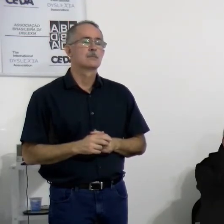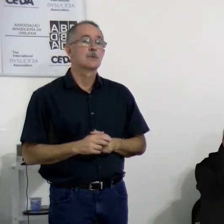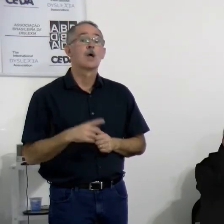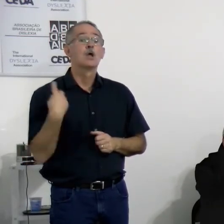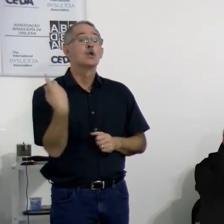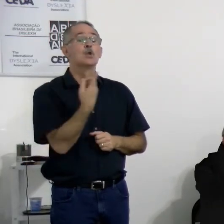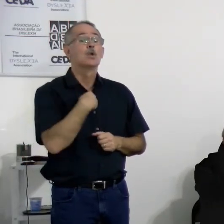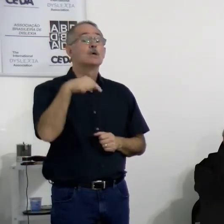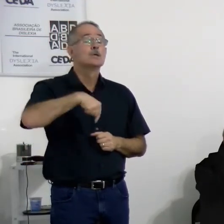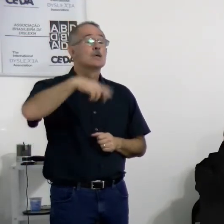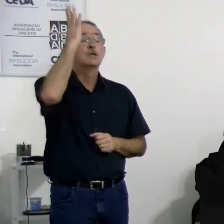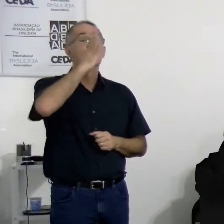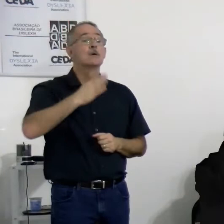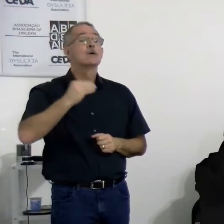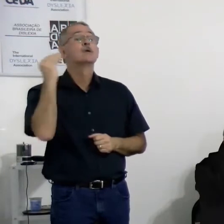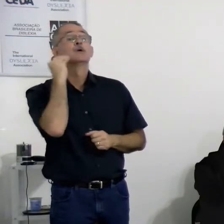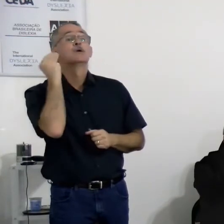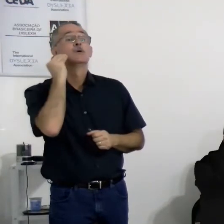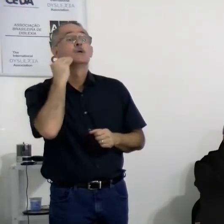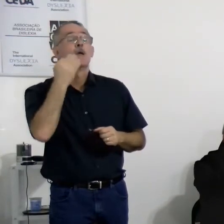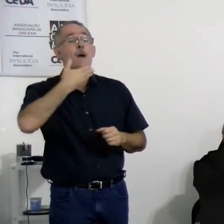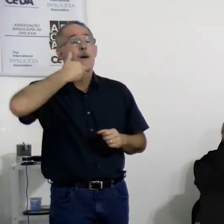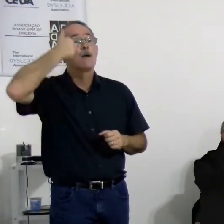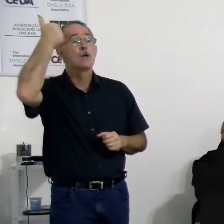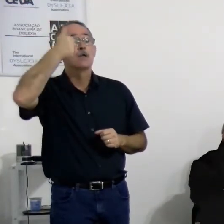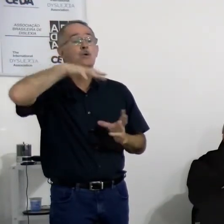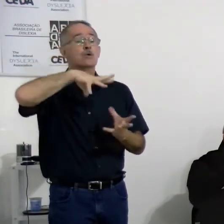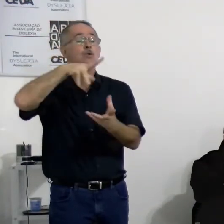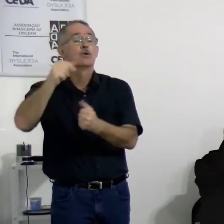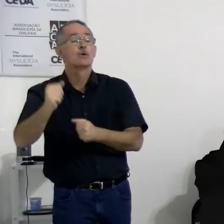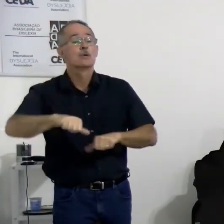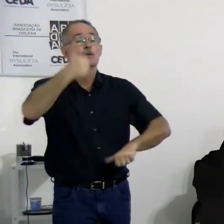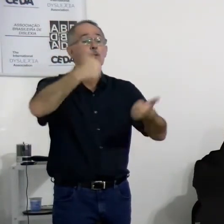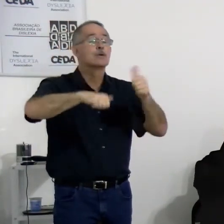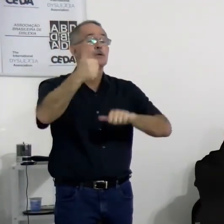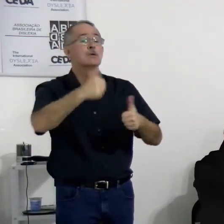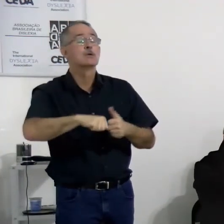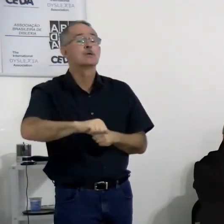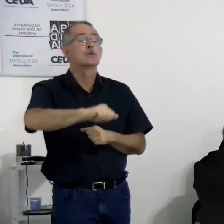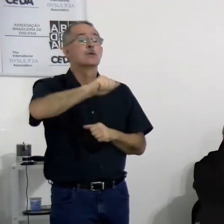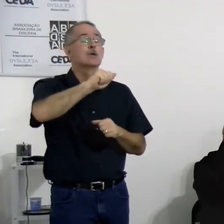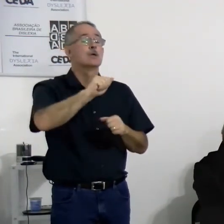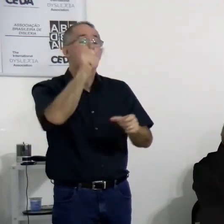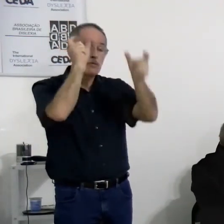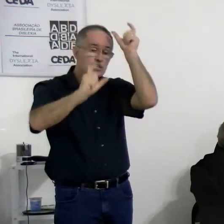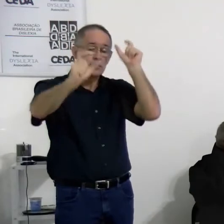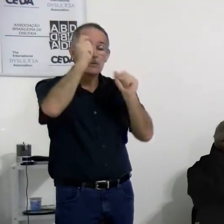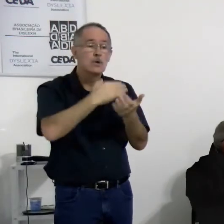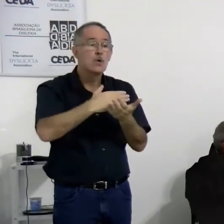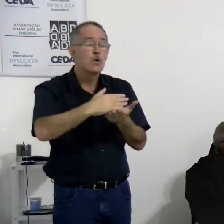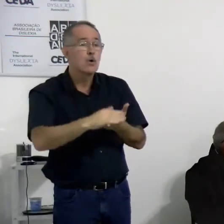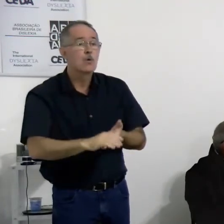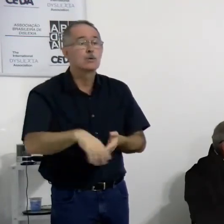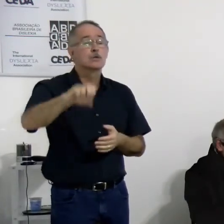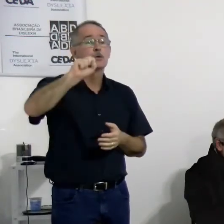Nós temos no Brasil o teste mais precoce do mundo que avalia vocabulário receptivo e expressivo a partir de 18 meses de idade. Uh-huh.